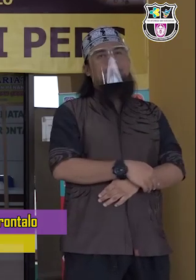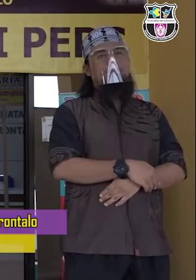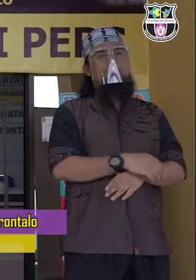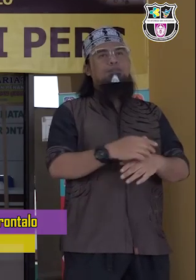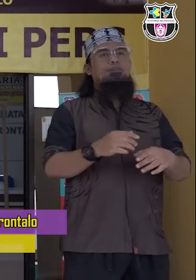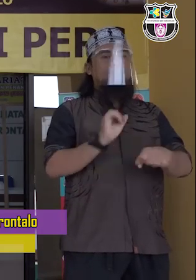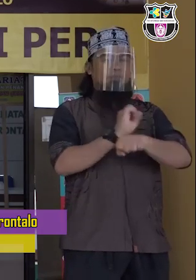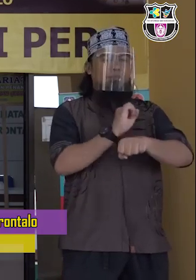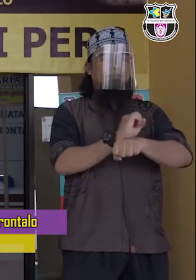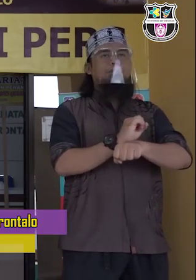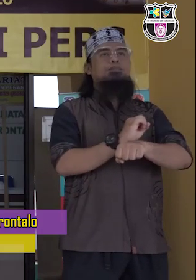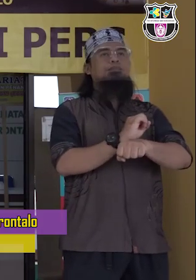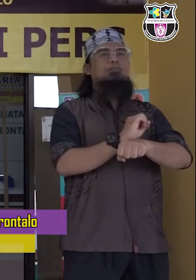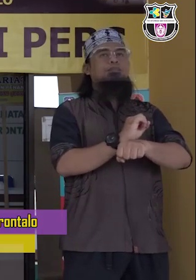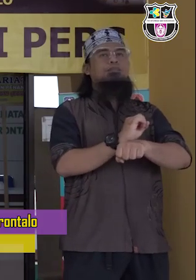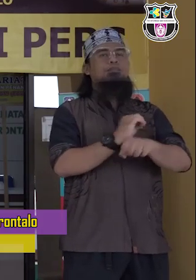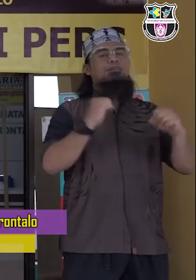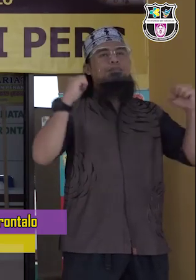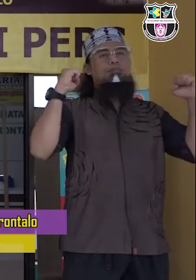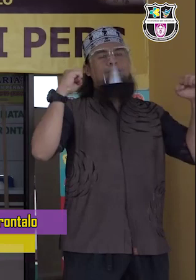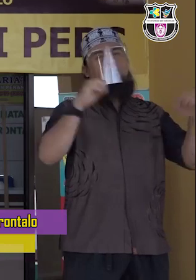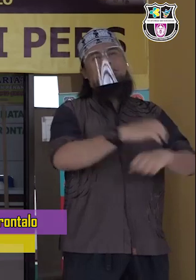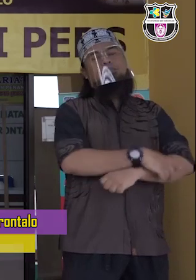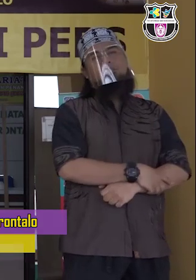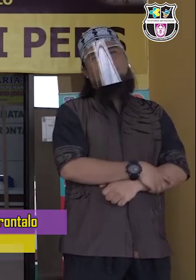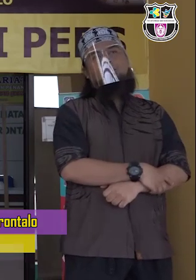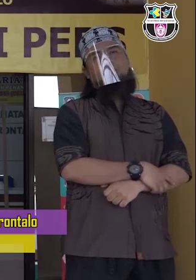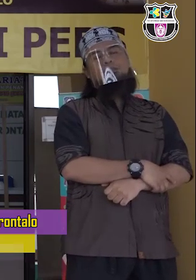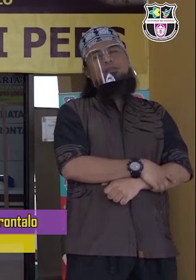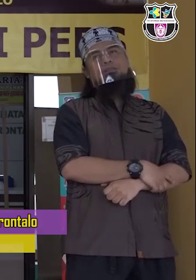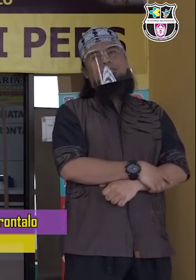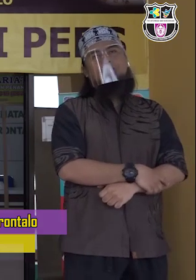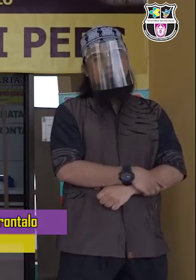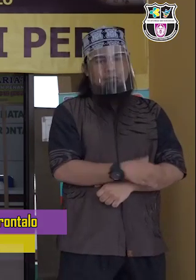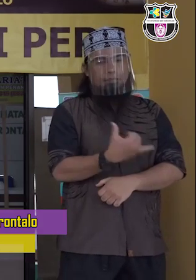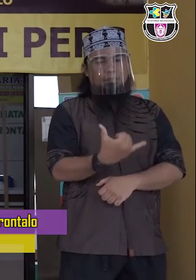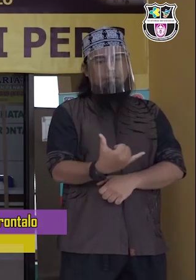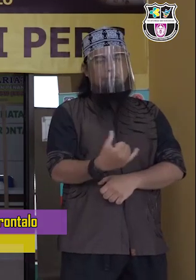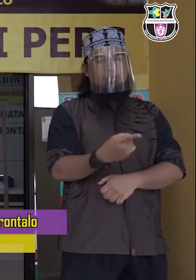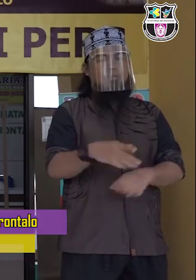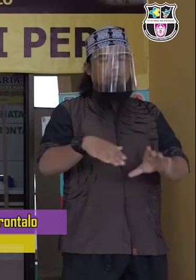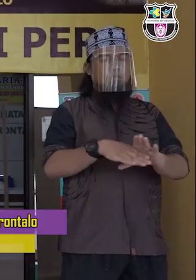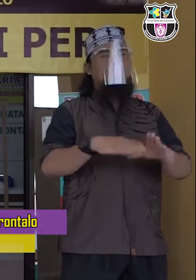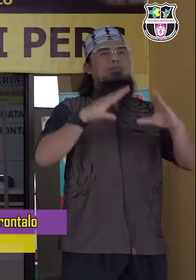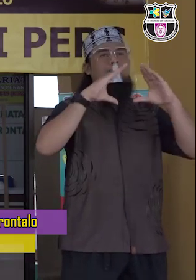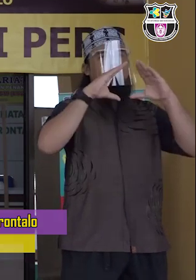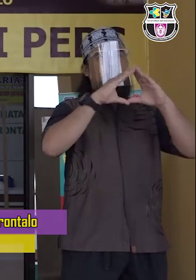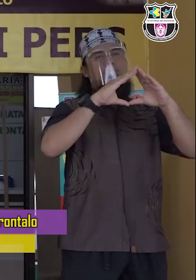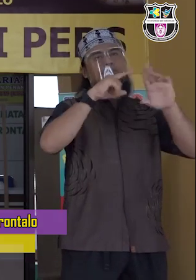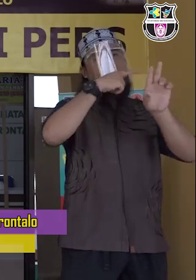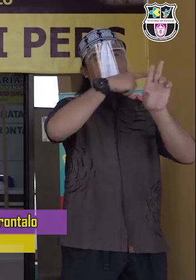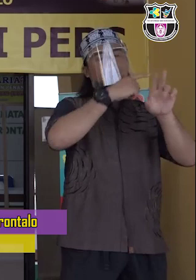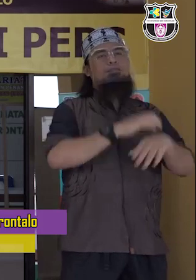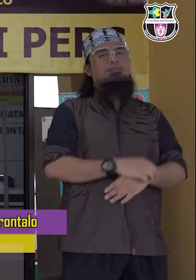nakes atau tenaga kesehatan dan sekarang sementara dirawat di Rumah Sakit Ainun Habibie. Yang